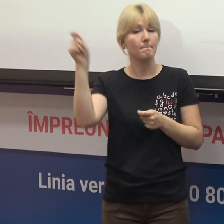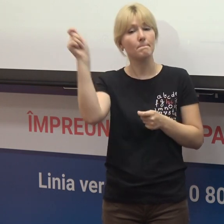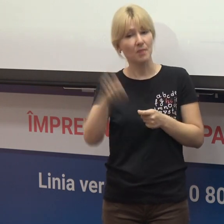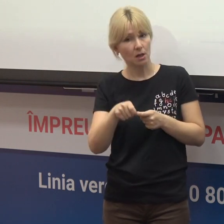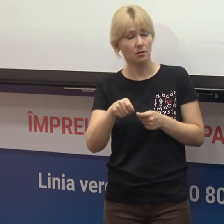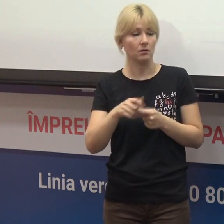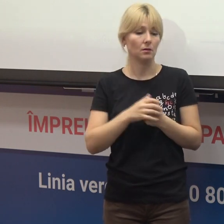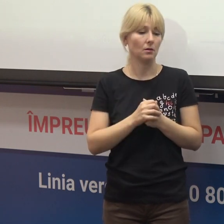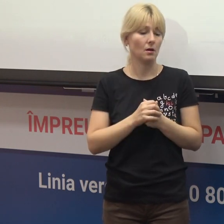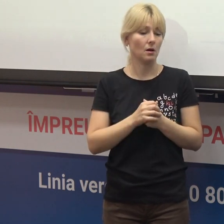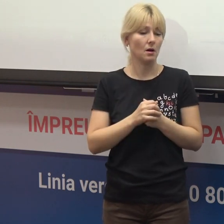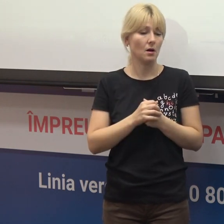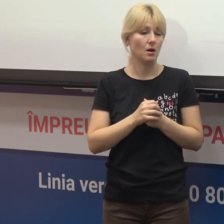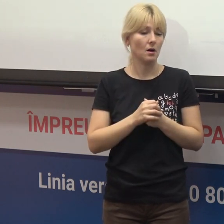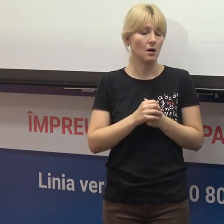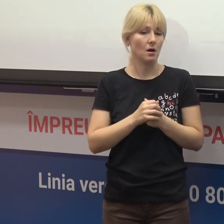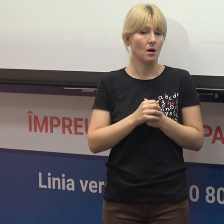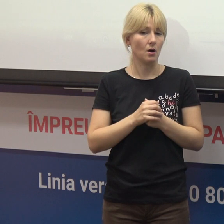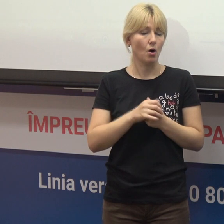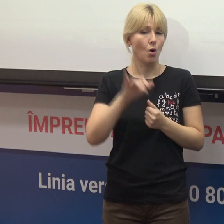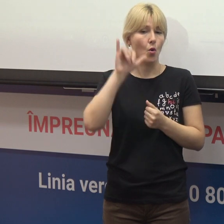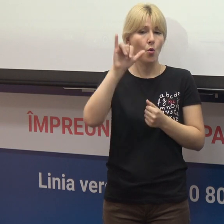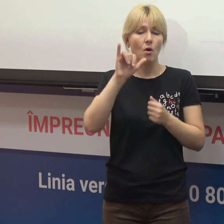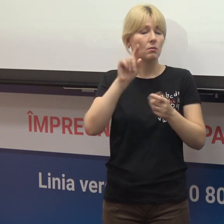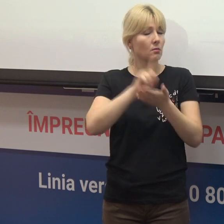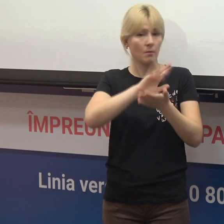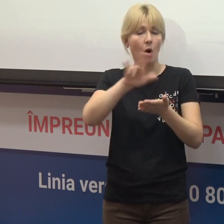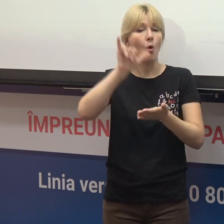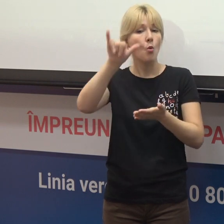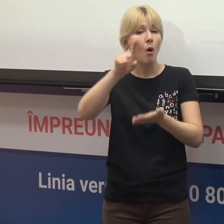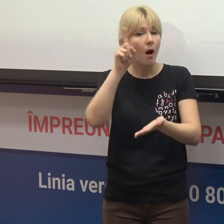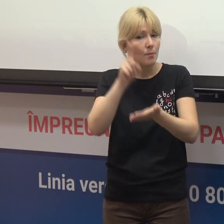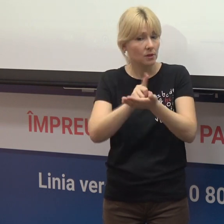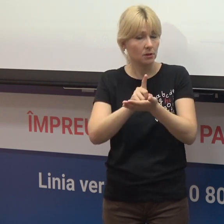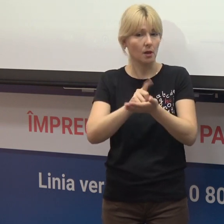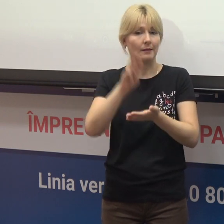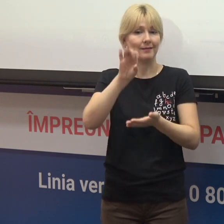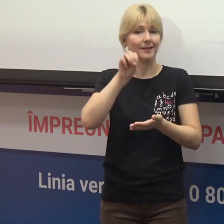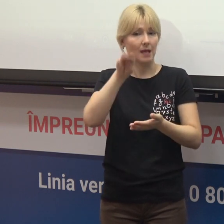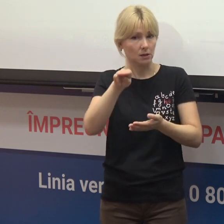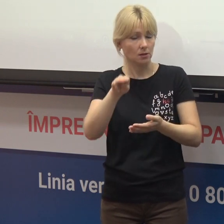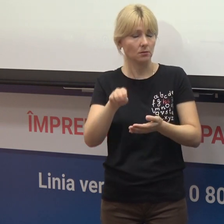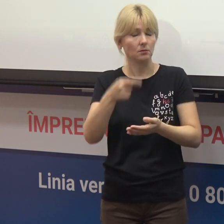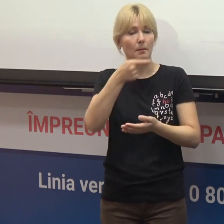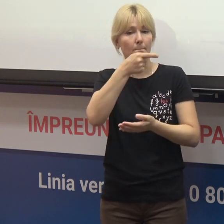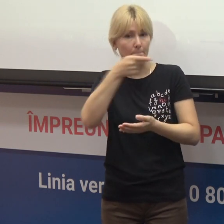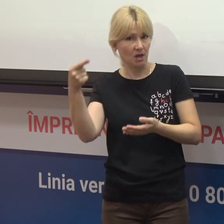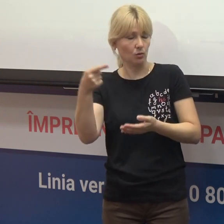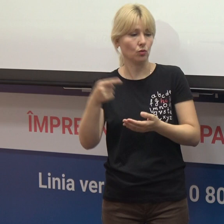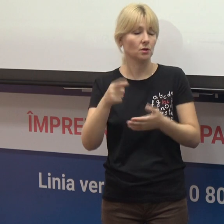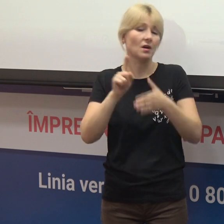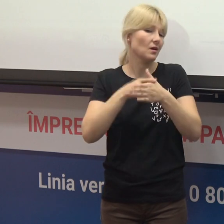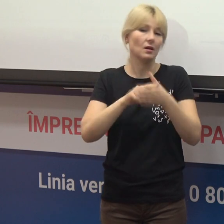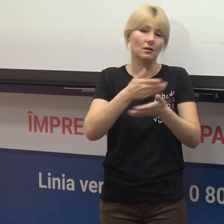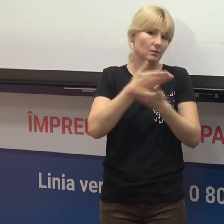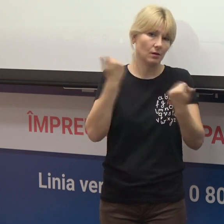indiferent au asupra sa testul PCR negativ sau nu l-au, deci ultimii vor